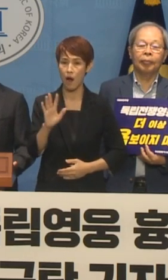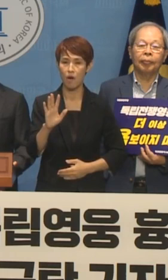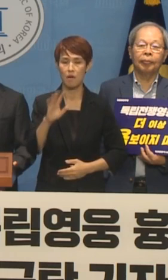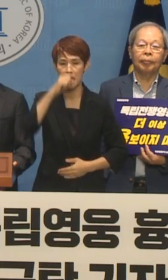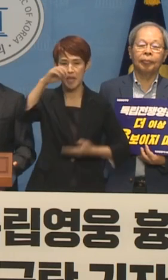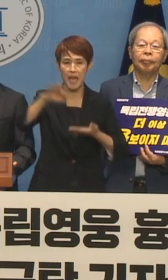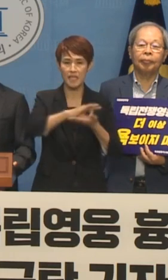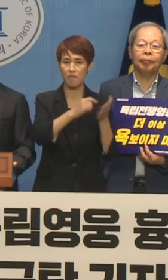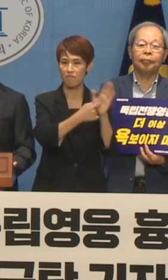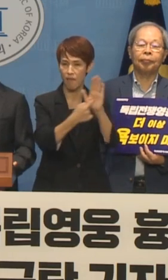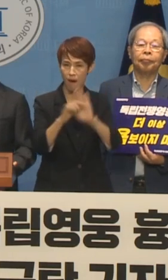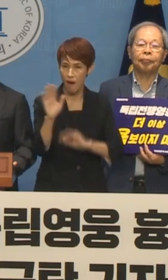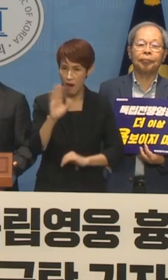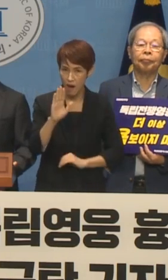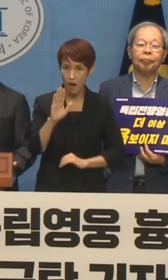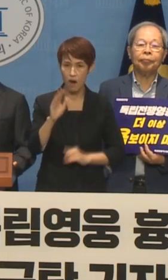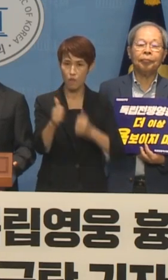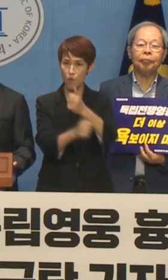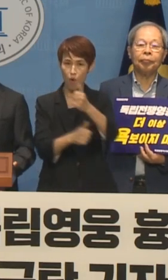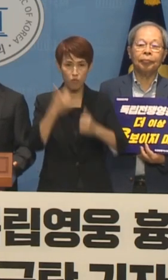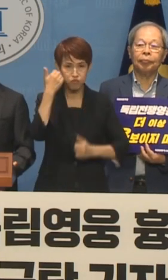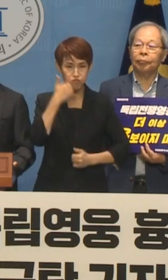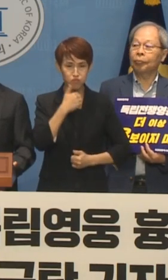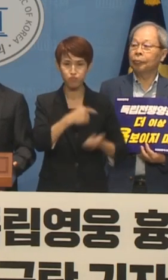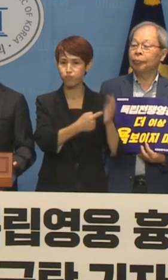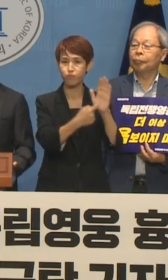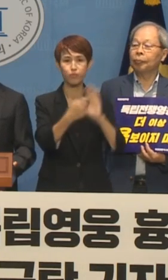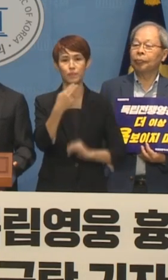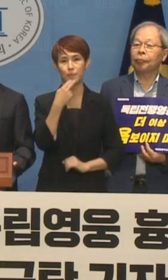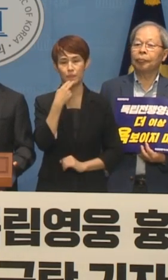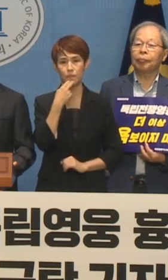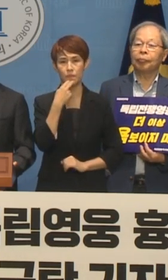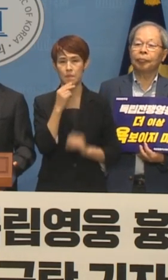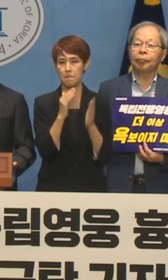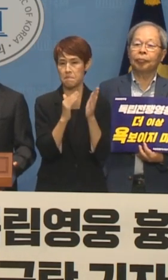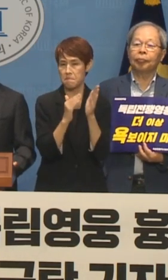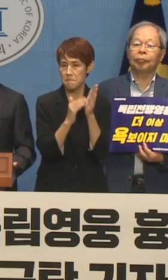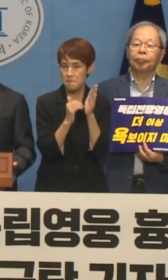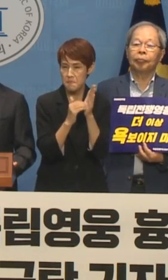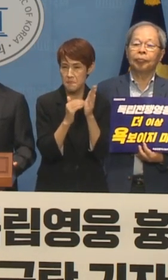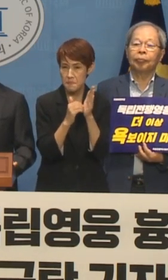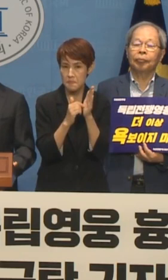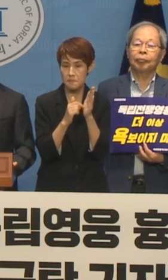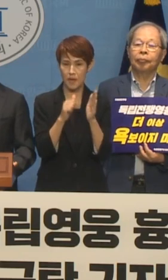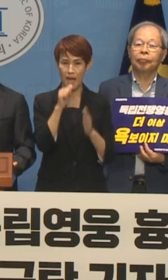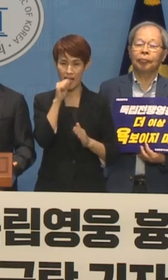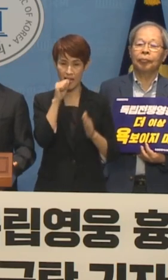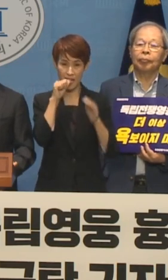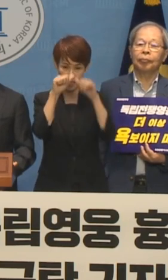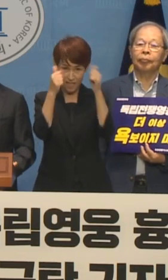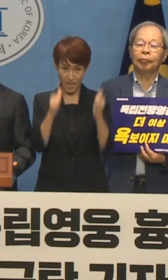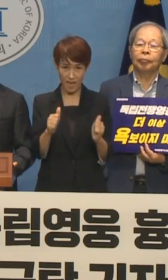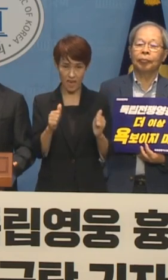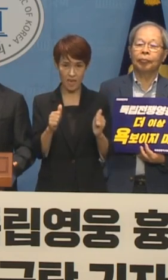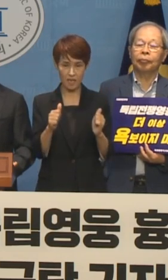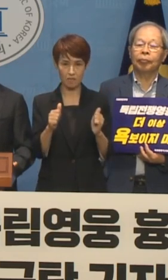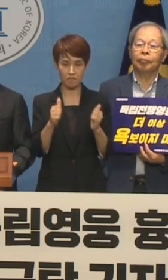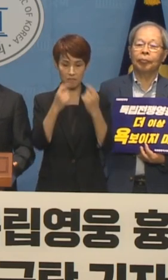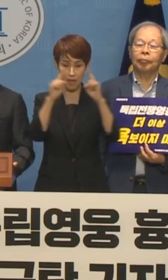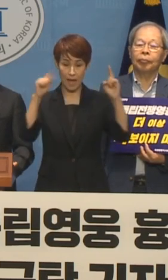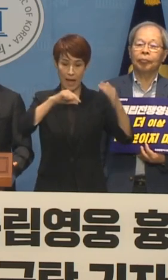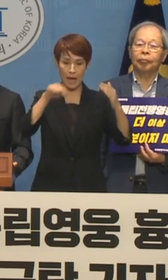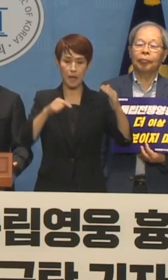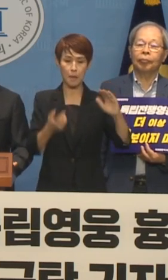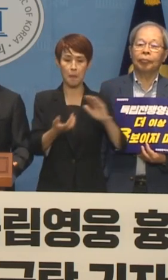예산도 공개하지 않고 위원들도 공개하지 않은 상태에서 비밀리에 흉상을 육사 내에서 이전하는 걸 검토하고 있다고